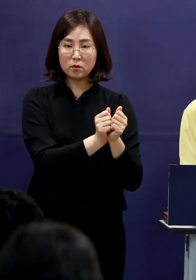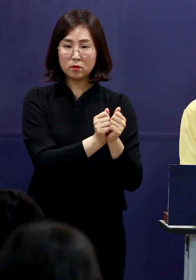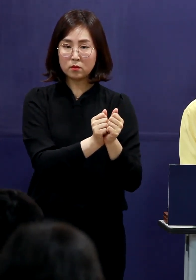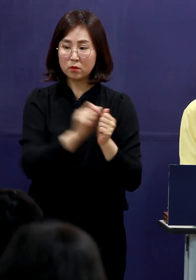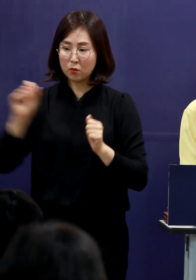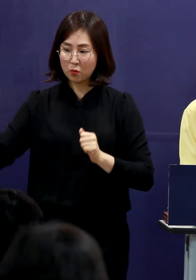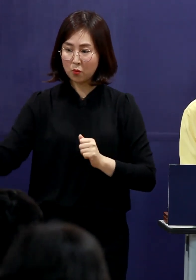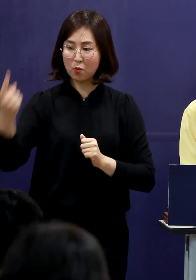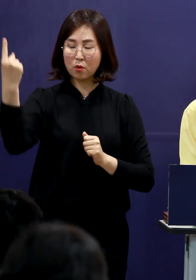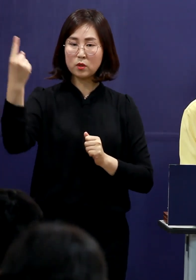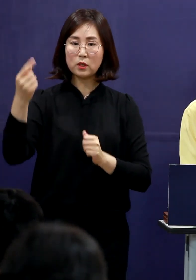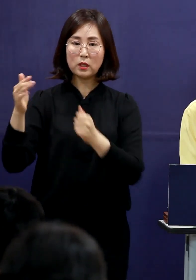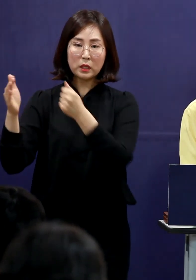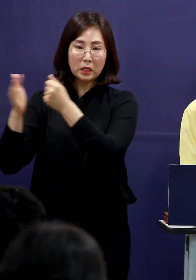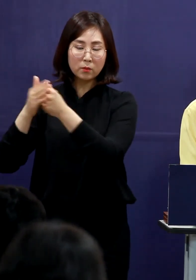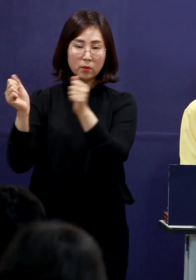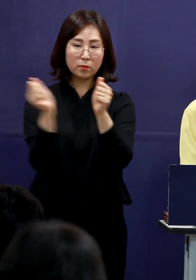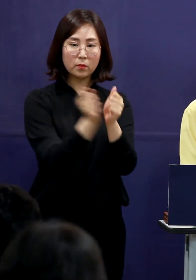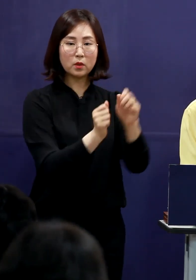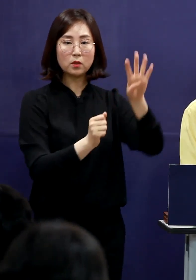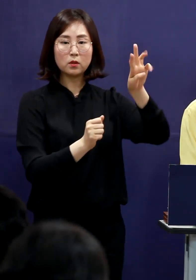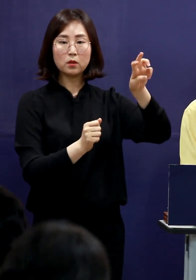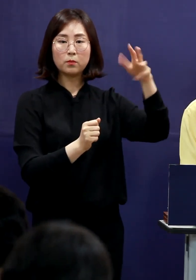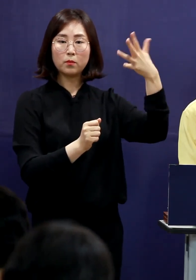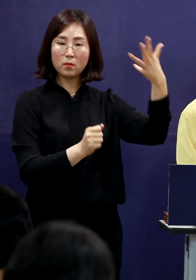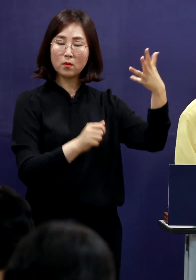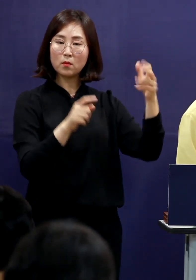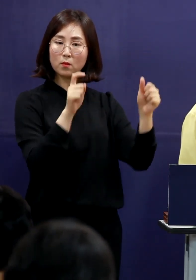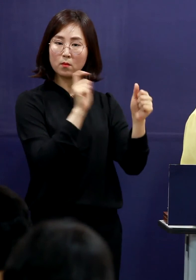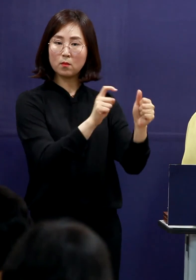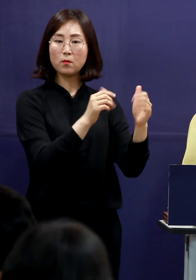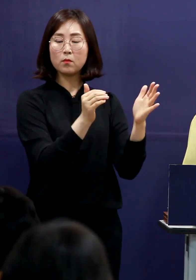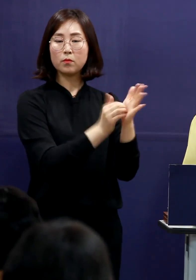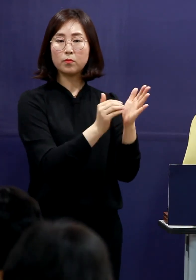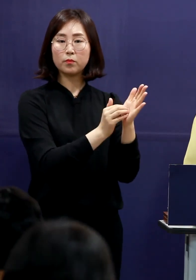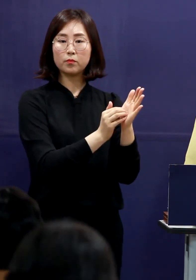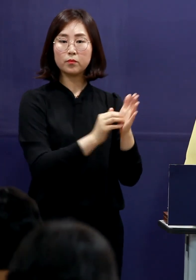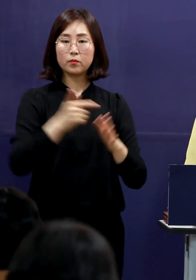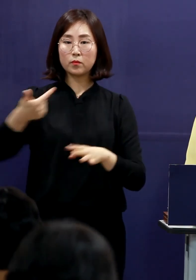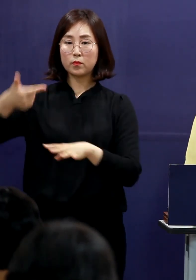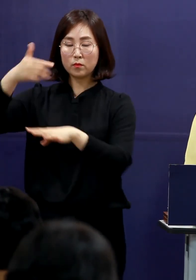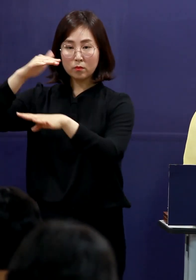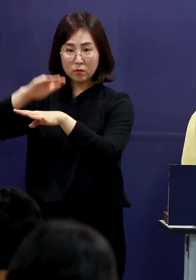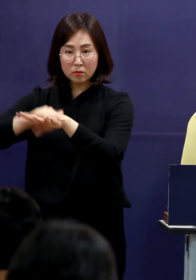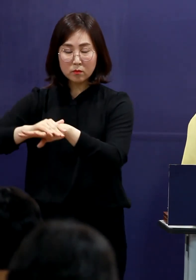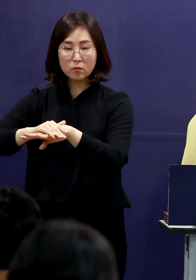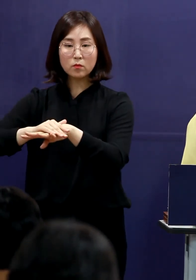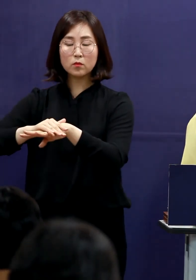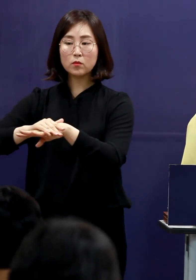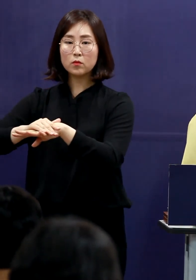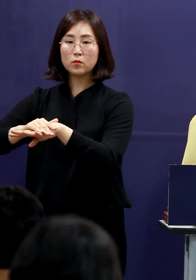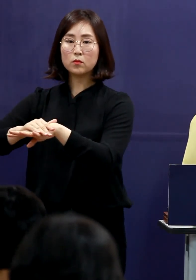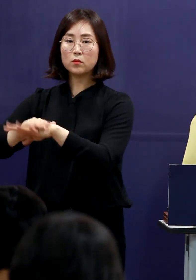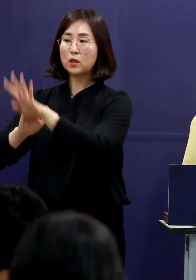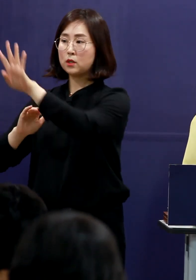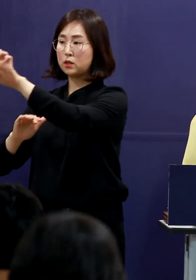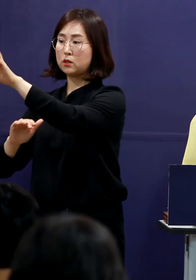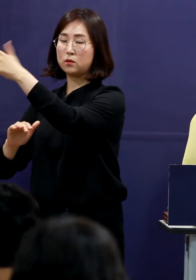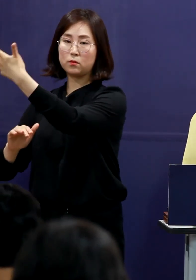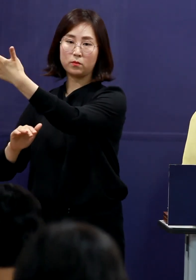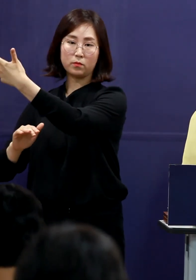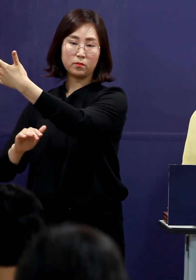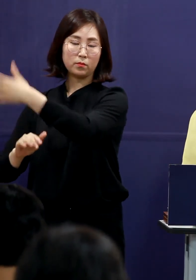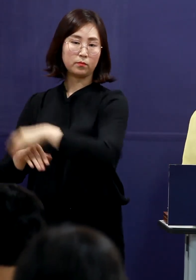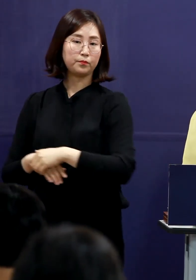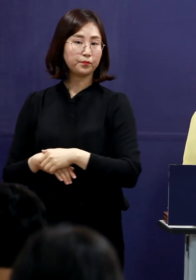그러는데 대전 55번은 49번에 대전 49번으로부터 됐단 말이에요. 대전